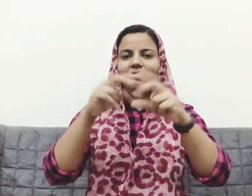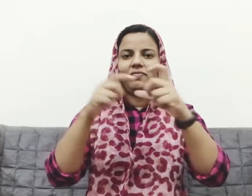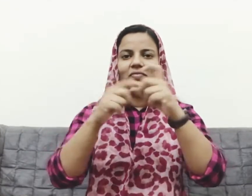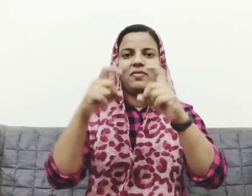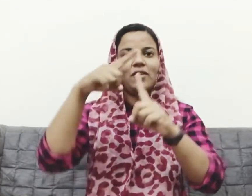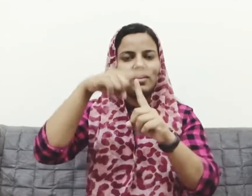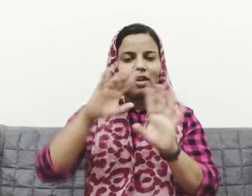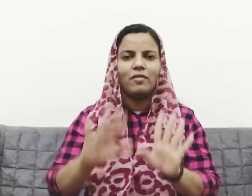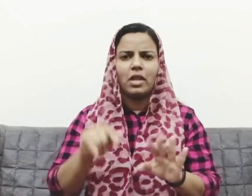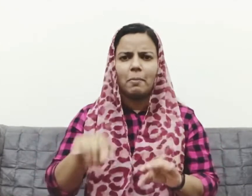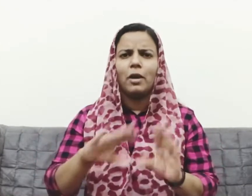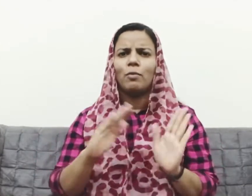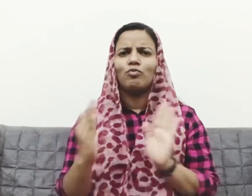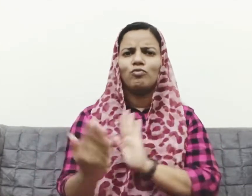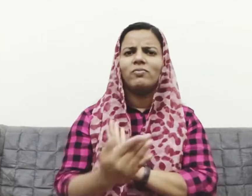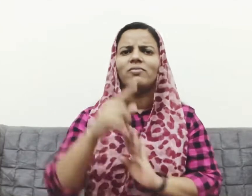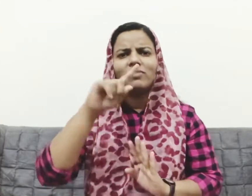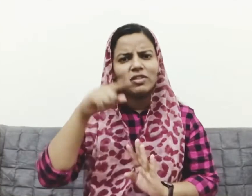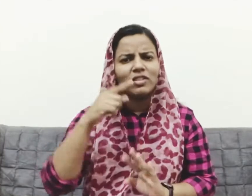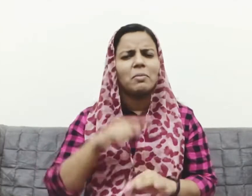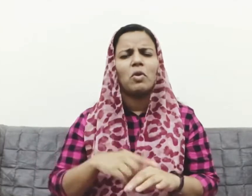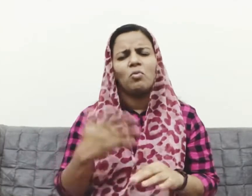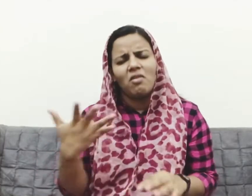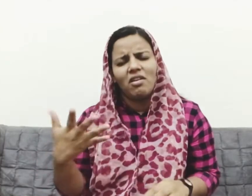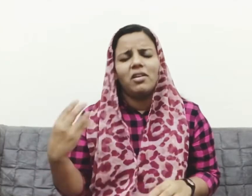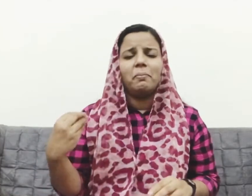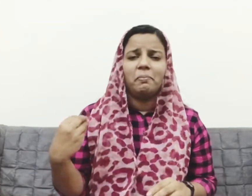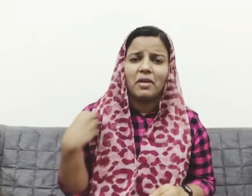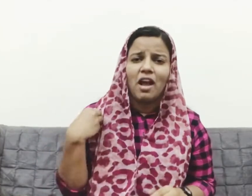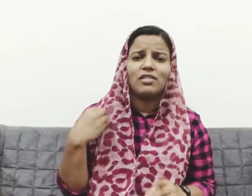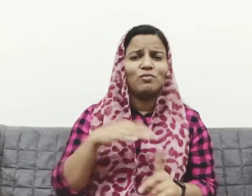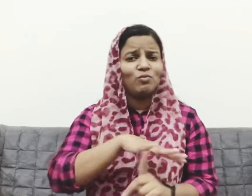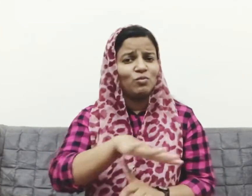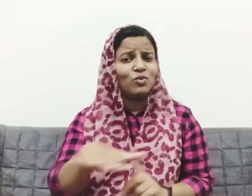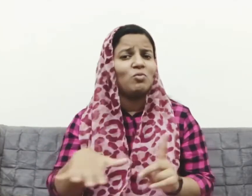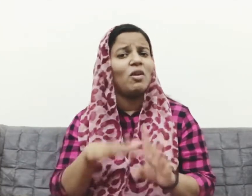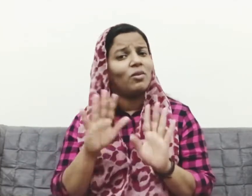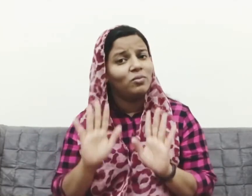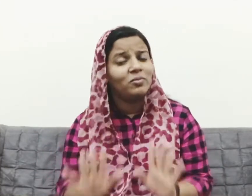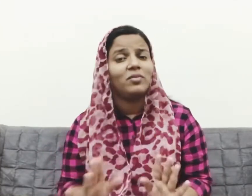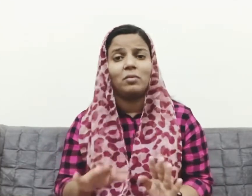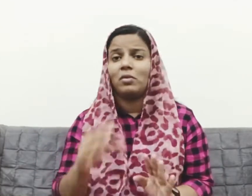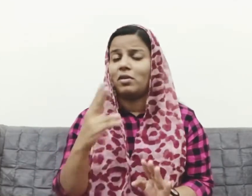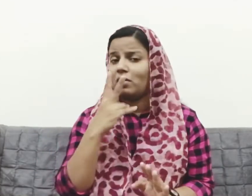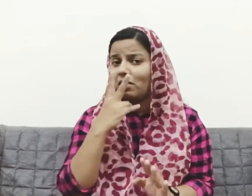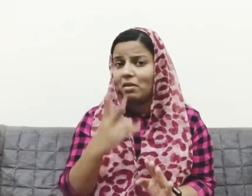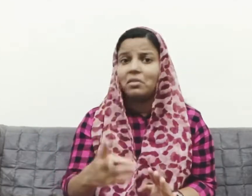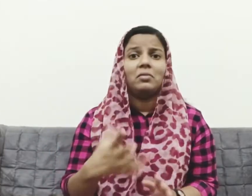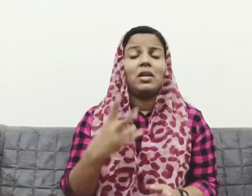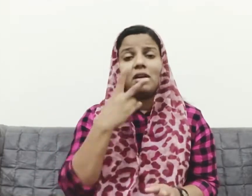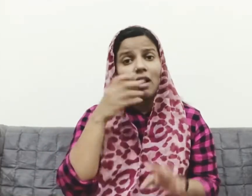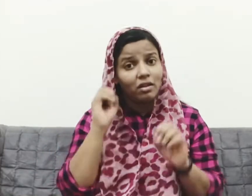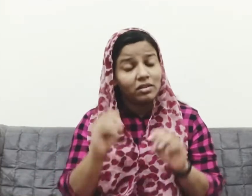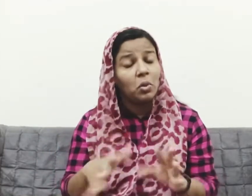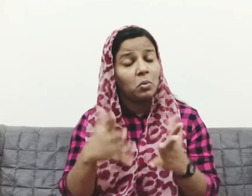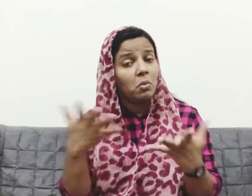ഈ ലോകത്തിൽ നിങ്ങൾ ജീവിക്കുമ്പോൾ ആമേൻ, പല വിധത്തിലുള്ള പ്രശ്നങ്ങൾ നമുക്ക് ചുറ്റും സംഭവിച്ചുകൊണ്ടിരിക്കുക. നമ്മുടെ കാണാൻ കഴിയുന്നതുകൊണ്ട്,